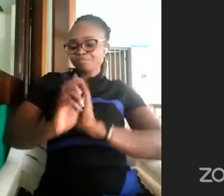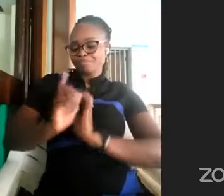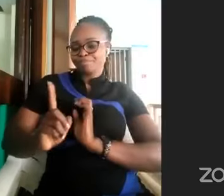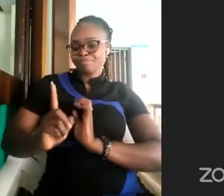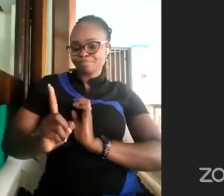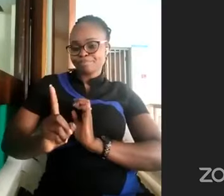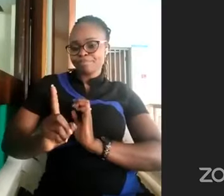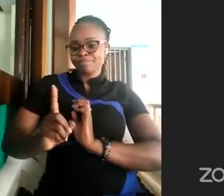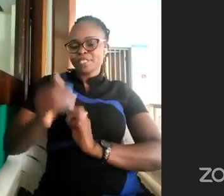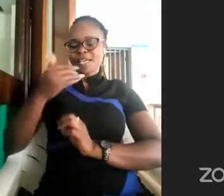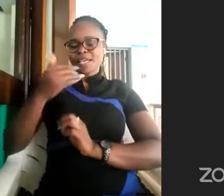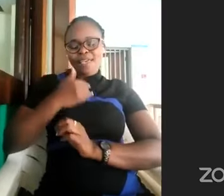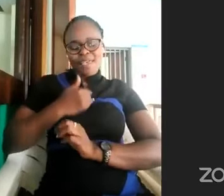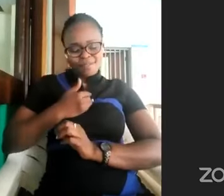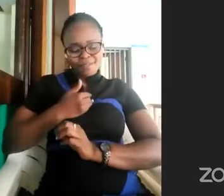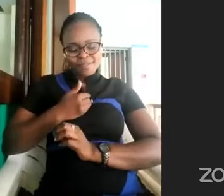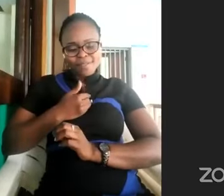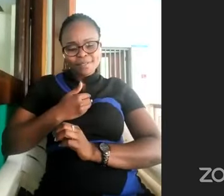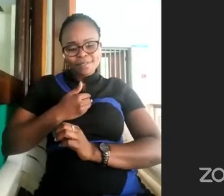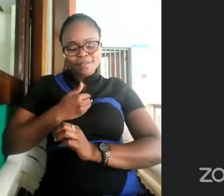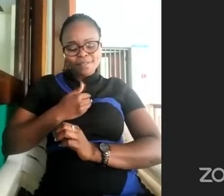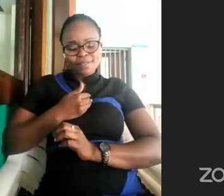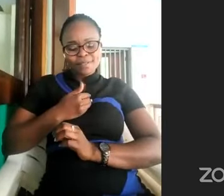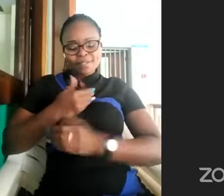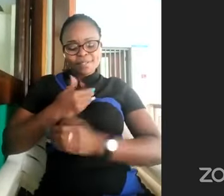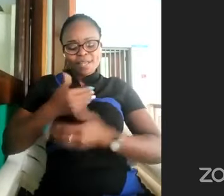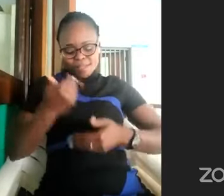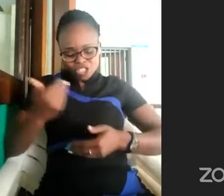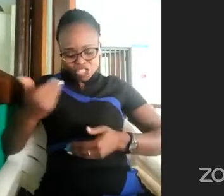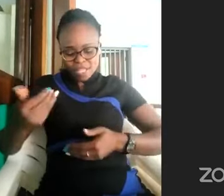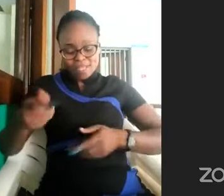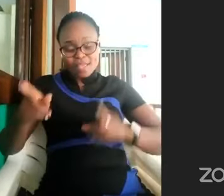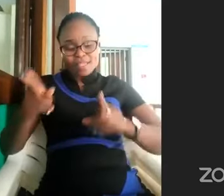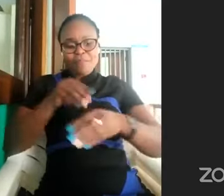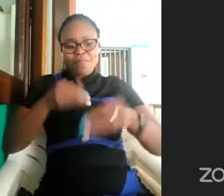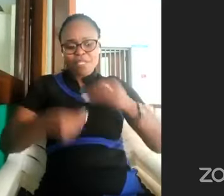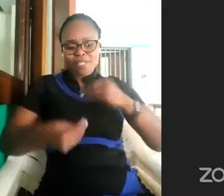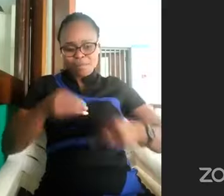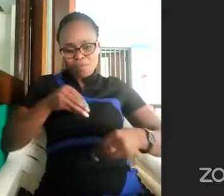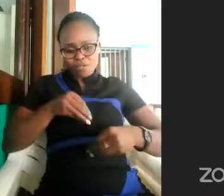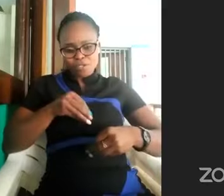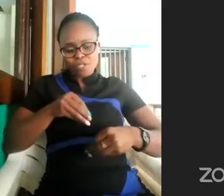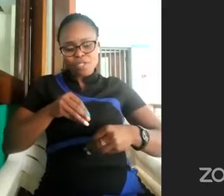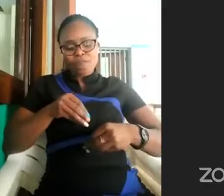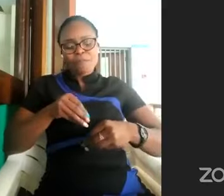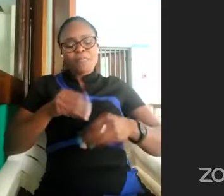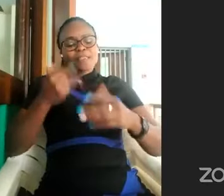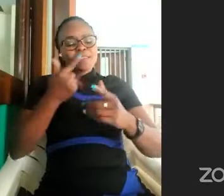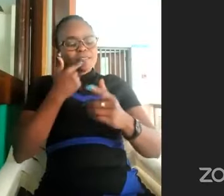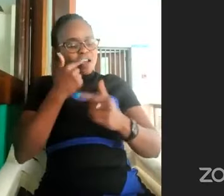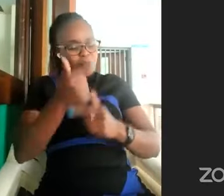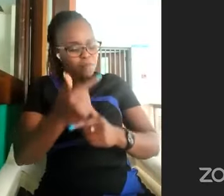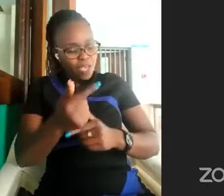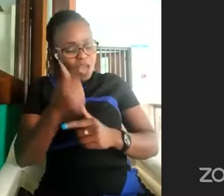mimi pia ni mlemavu, niliambiwa lazima nitoe kitu kidogo ndio huyo mtoto nipewe transfer from Nakuru to